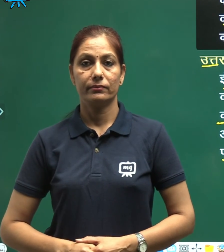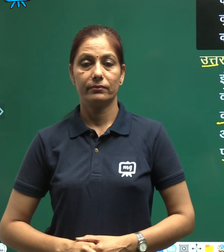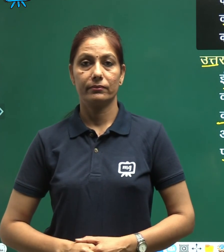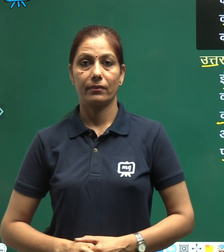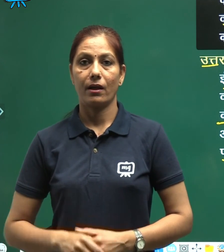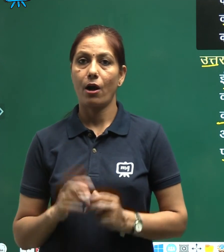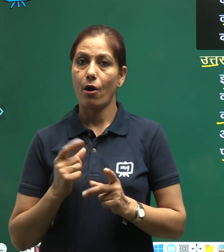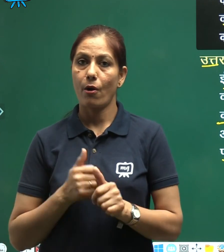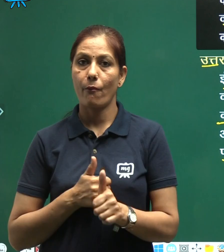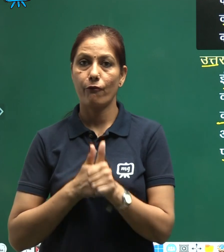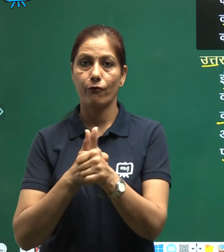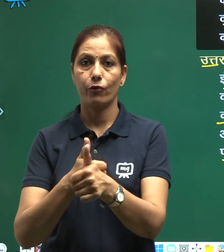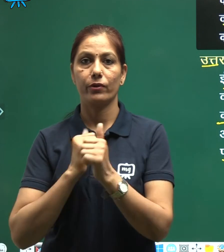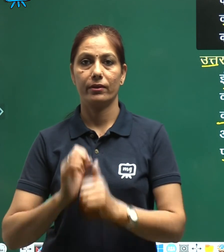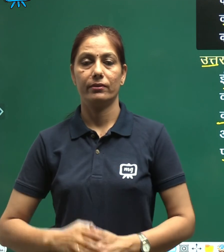पालन किया।